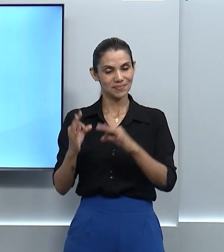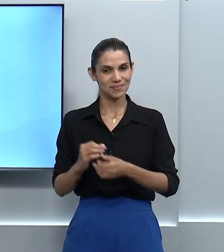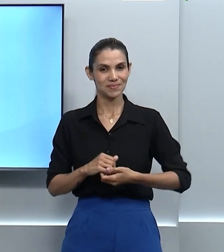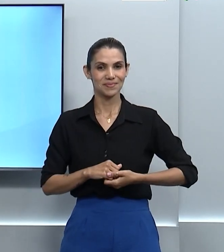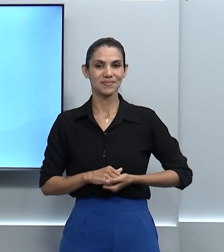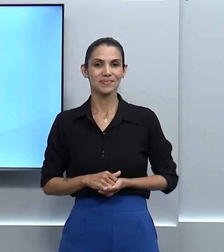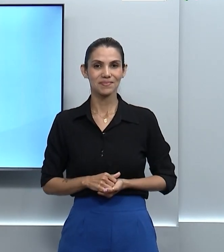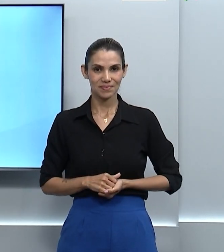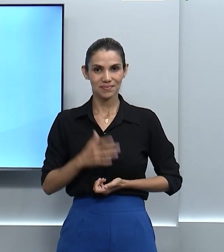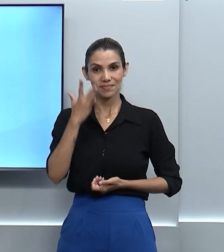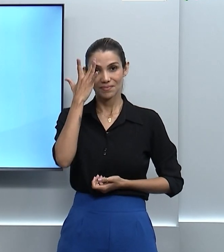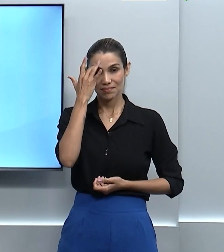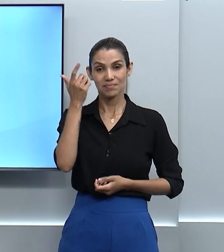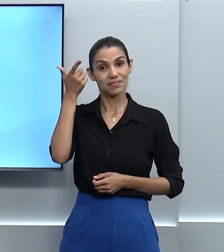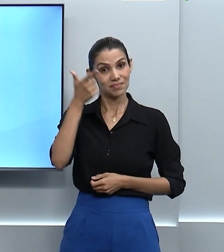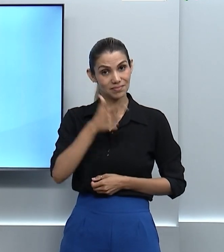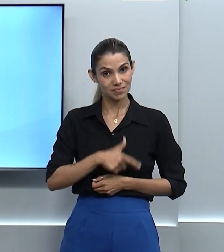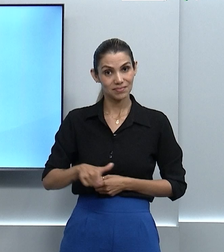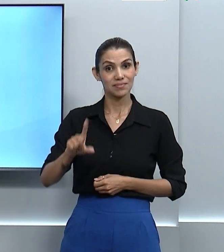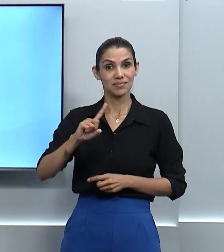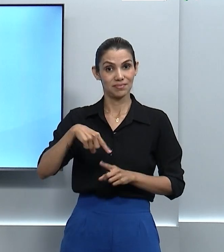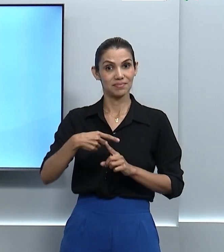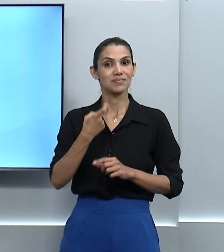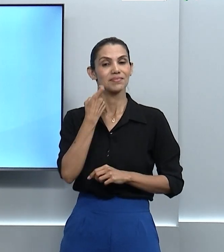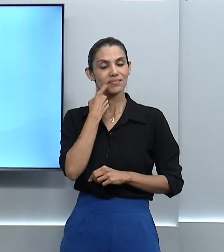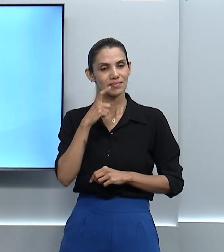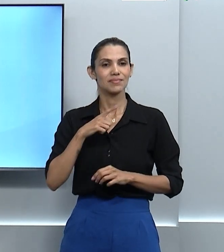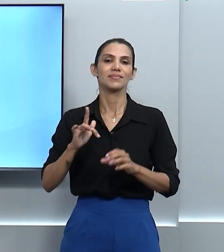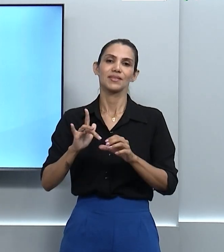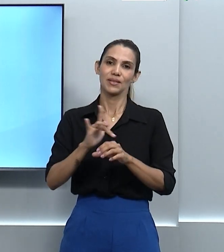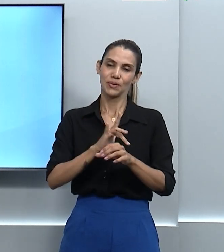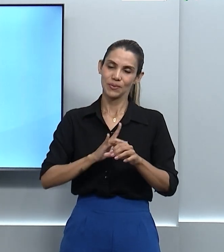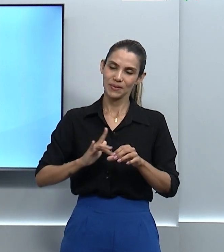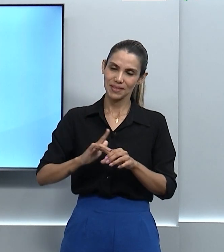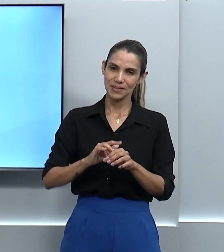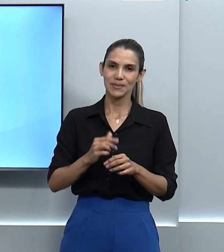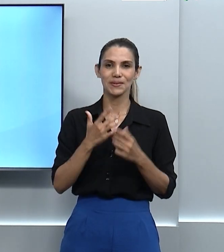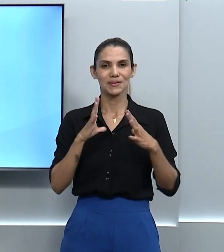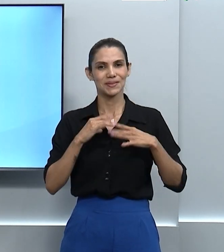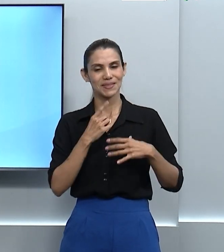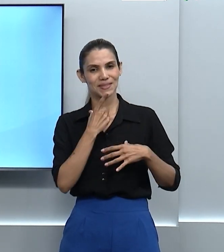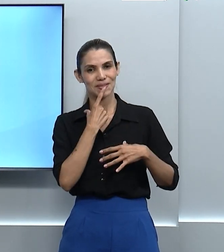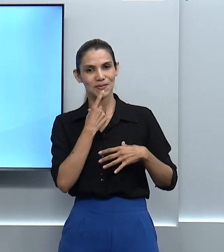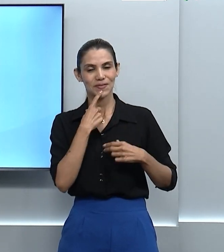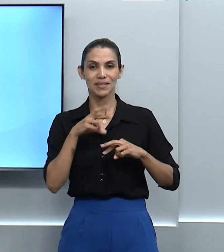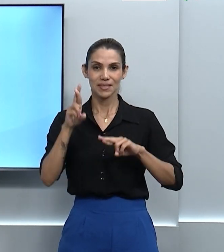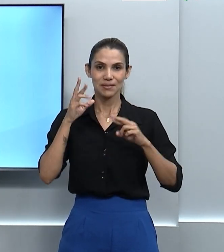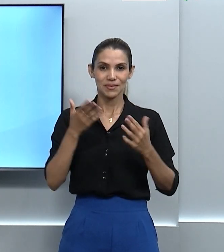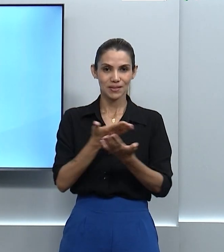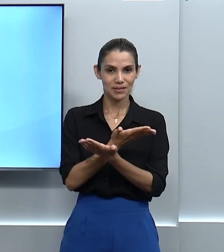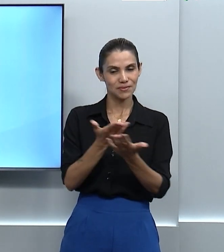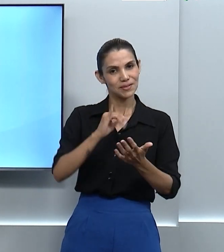audiência. Amanhã e sexta-feira tem conexões no seu feriadão. e espero